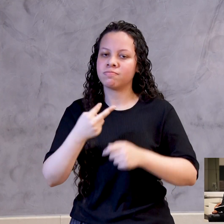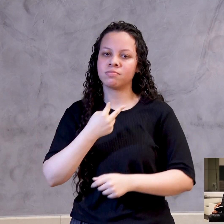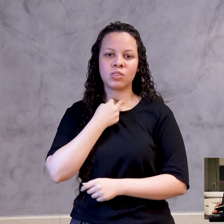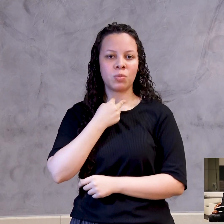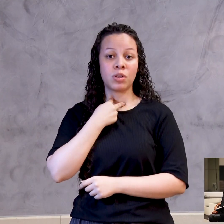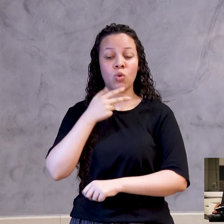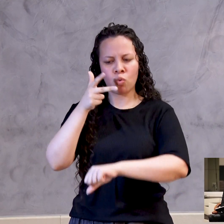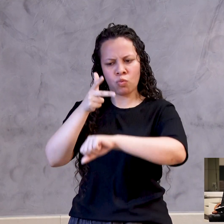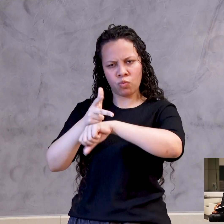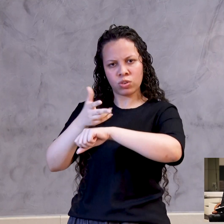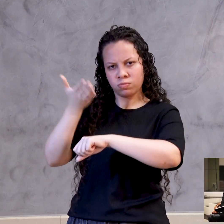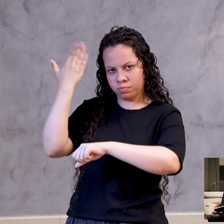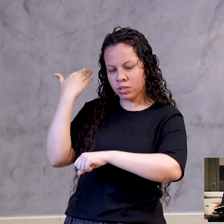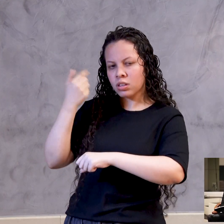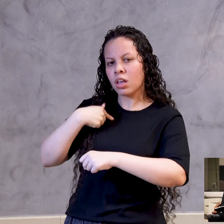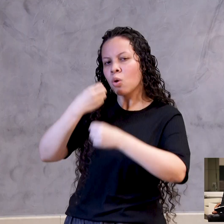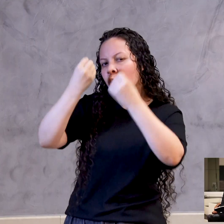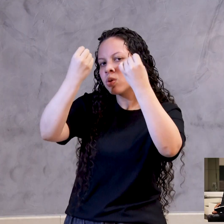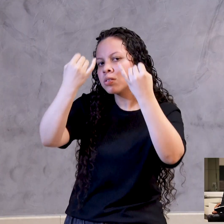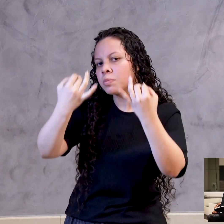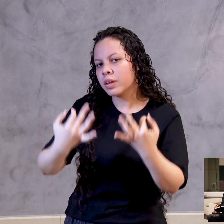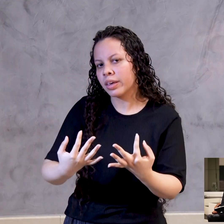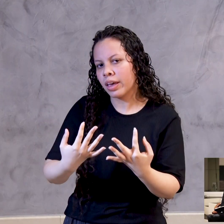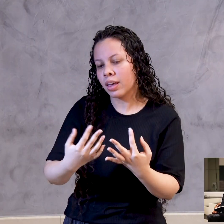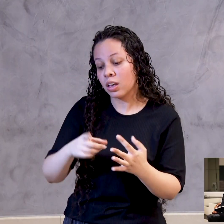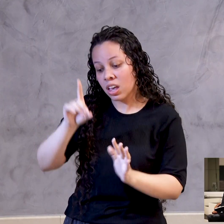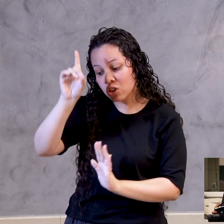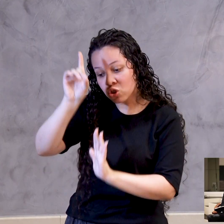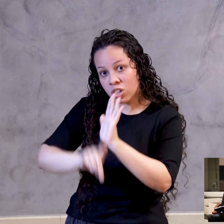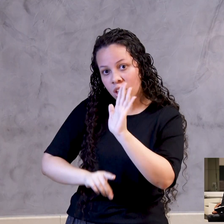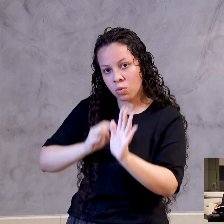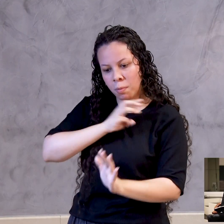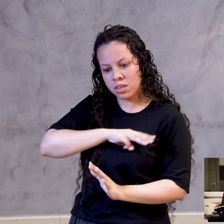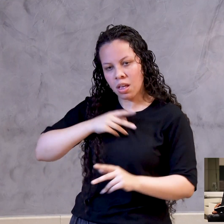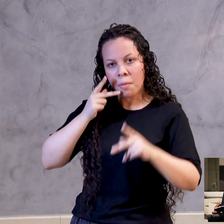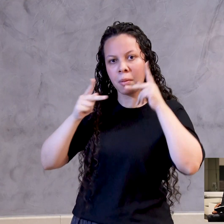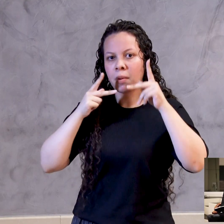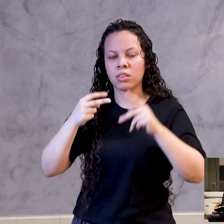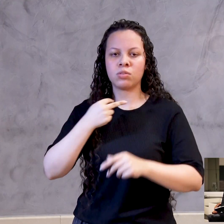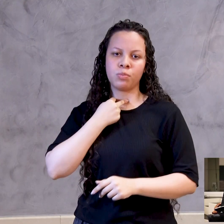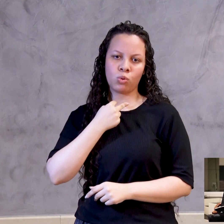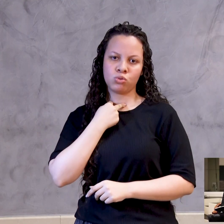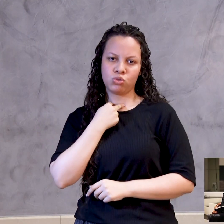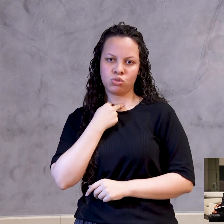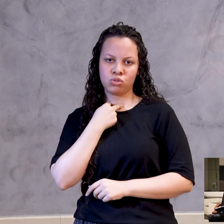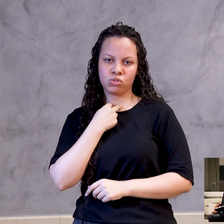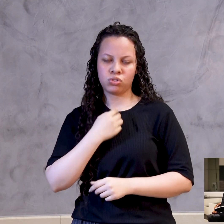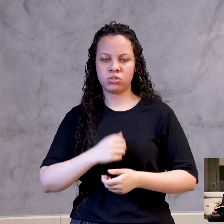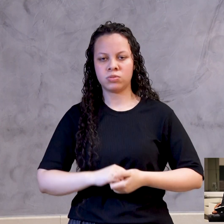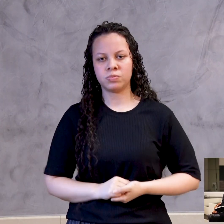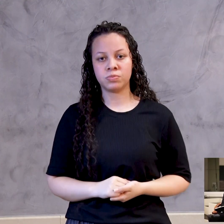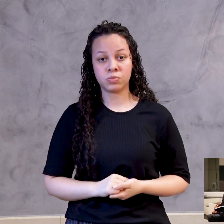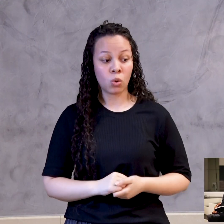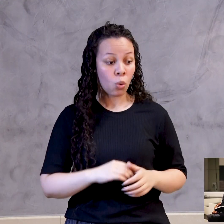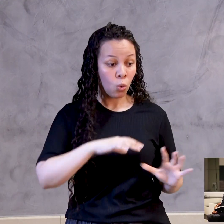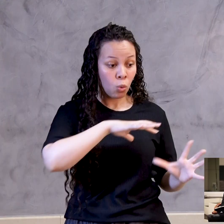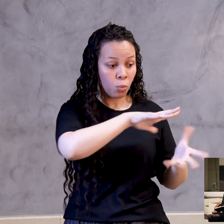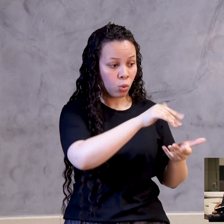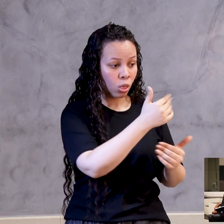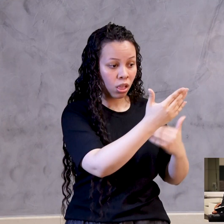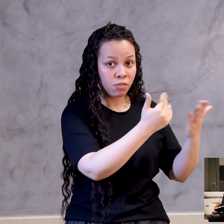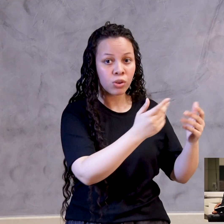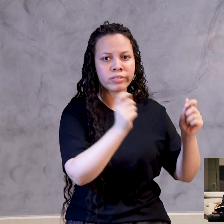passado, o direito de exercer o ministério. Não, nós queremos ter o direito. O mundo vai dar direito,